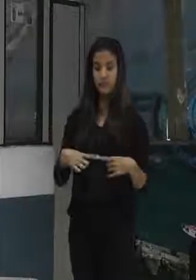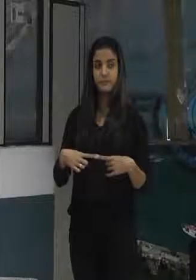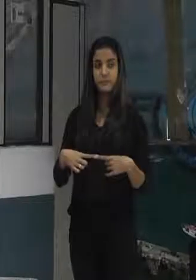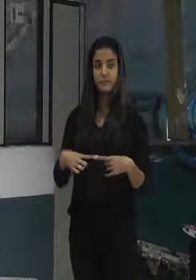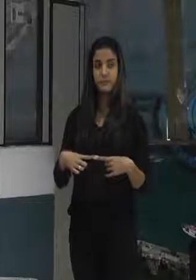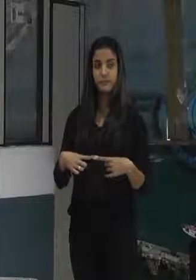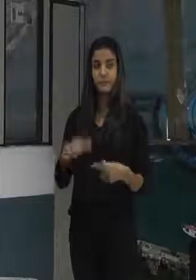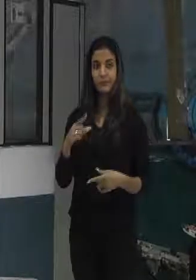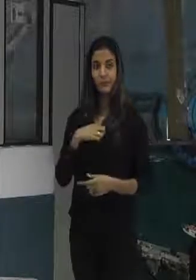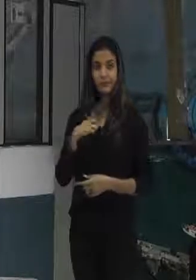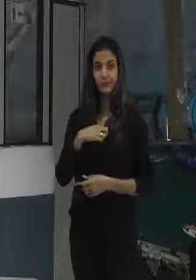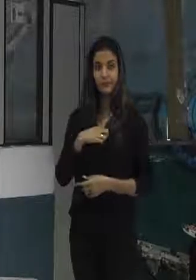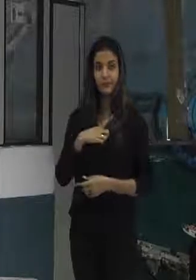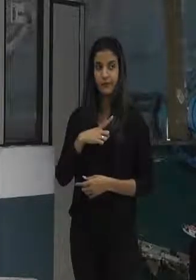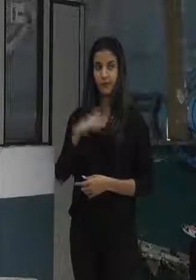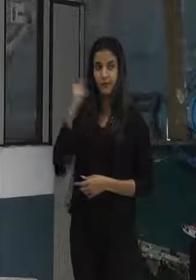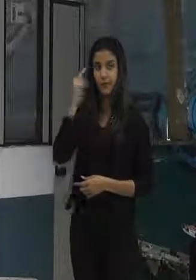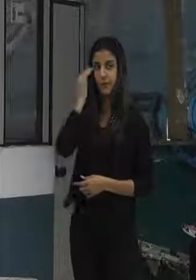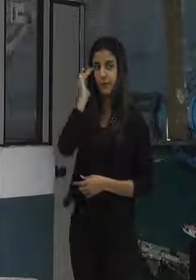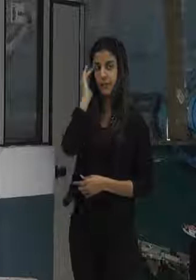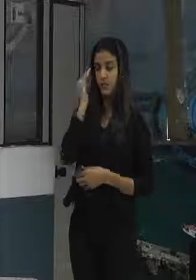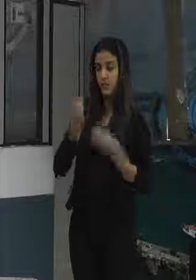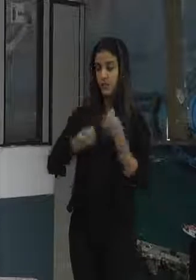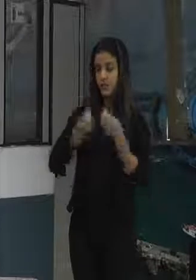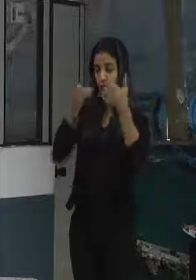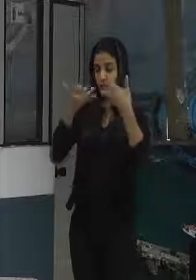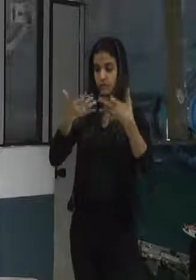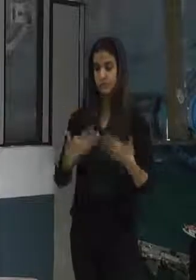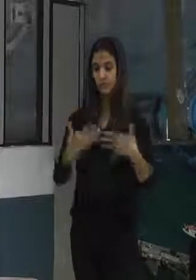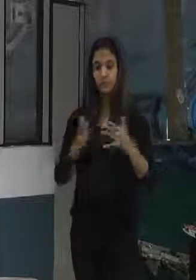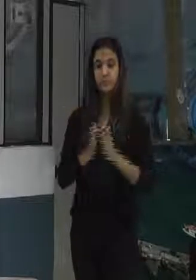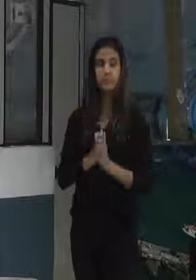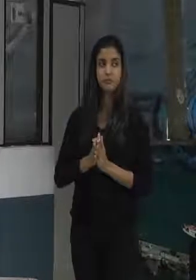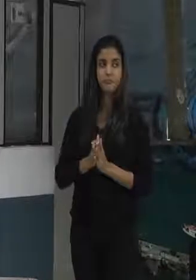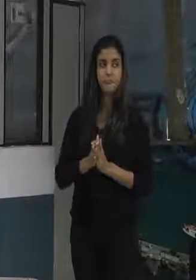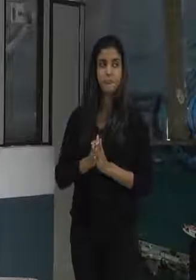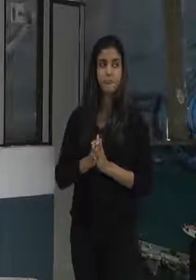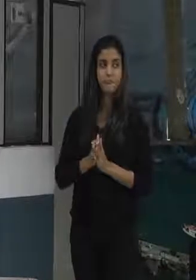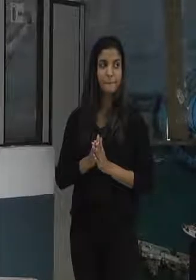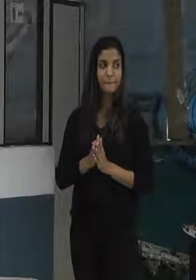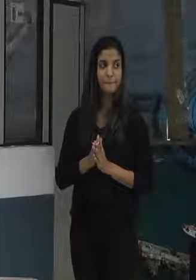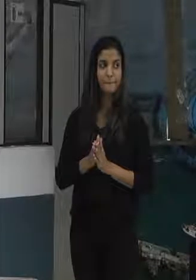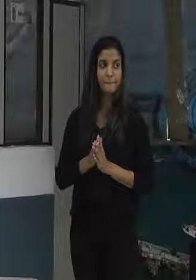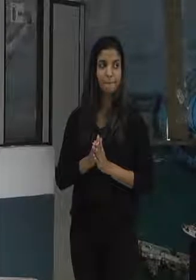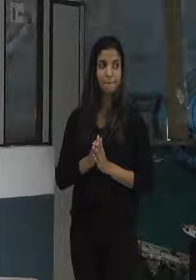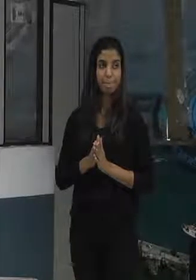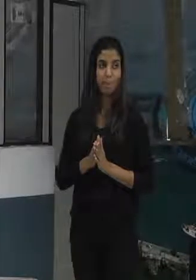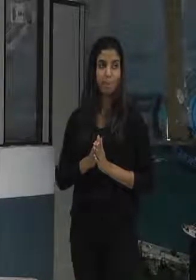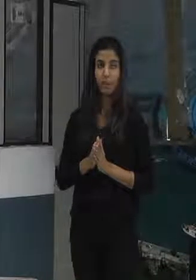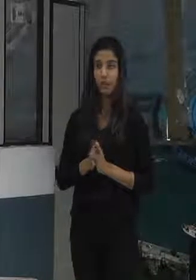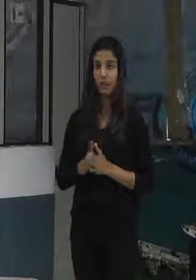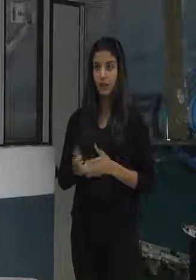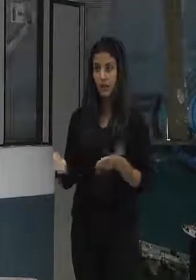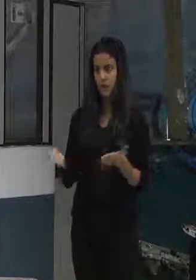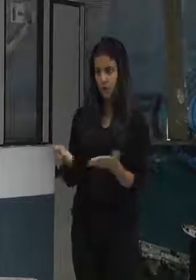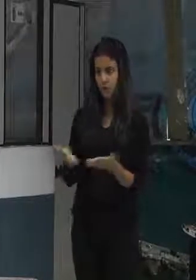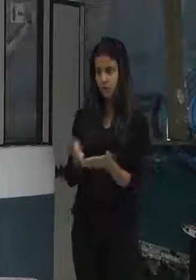vocês compreenderem do que a gente está falando. Hoje, eu estive na cidade